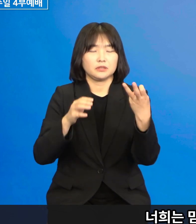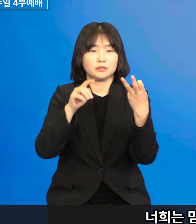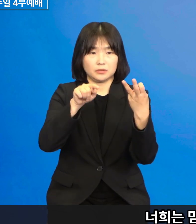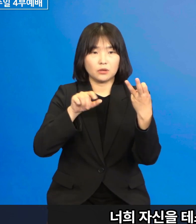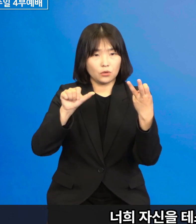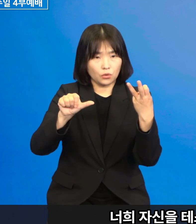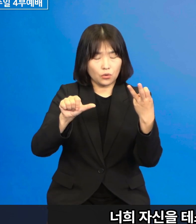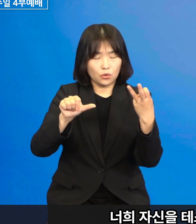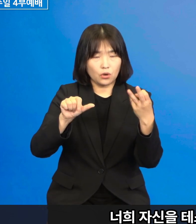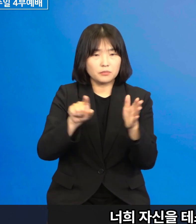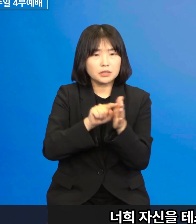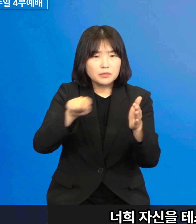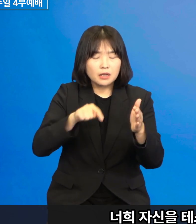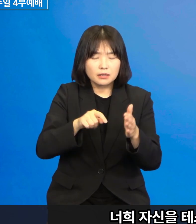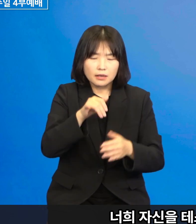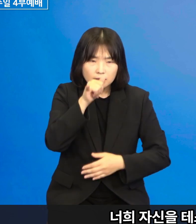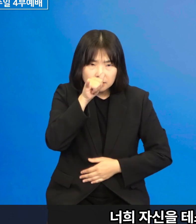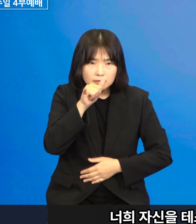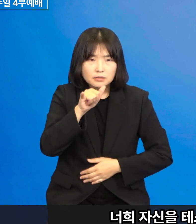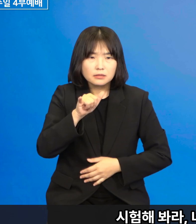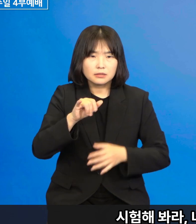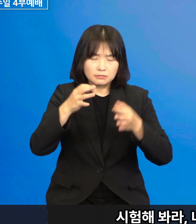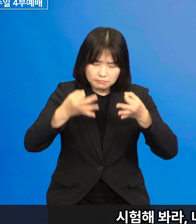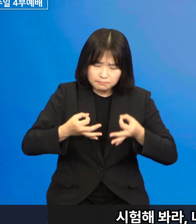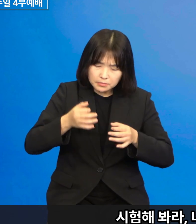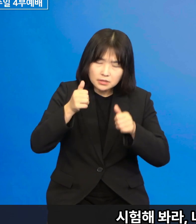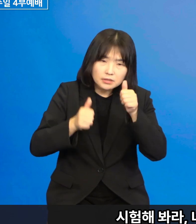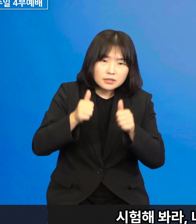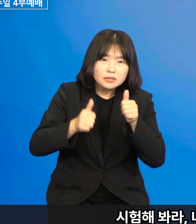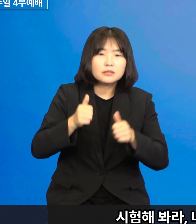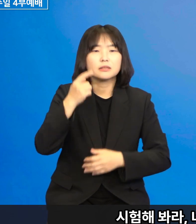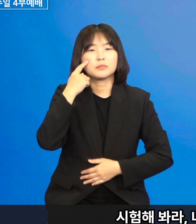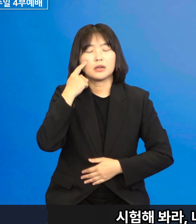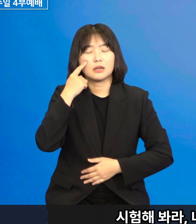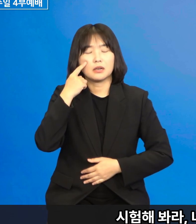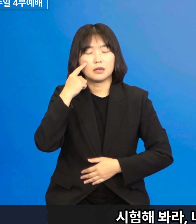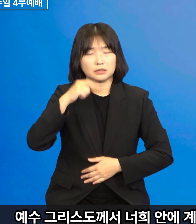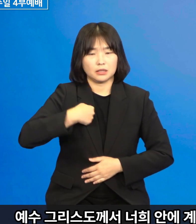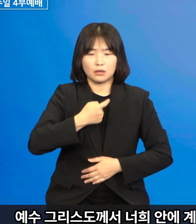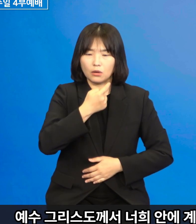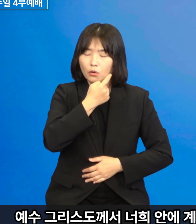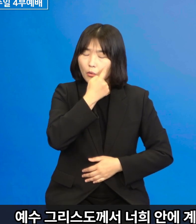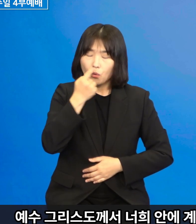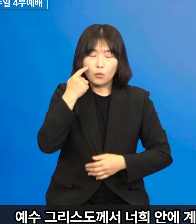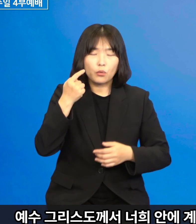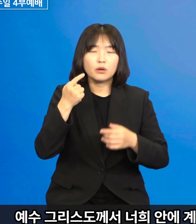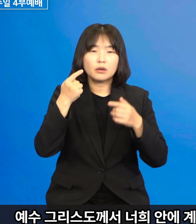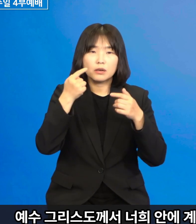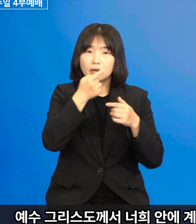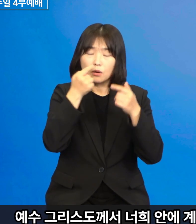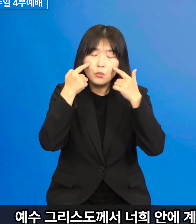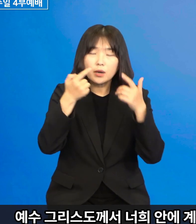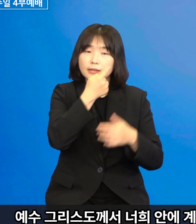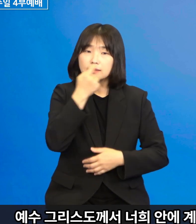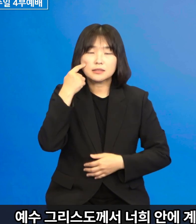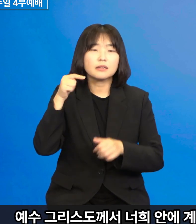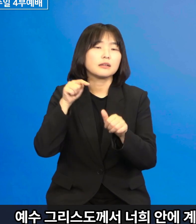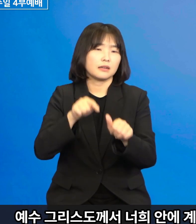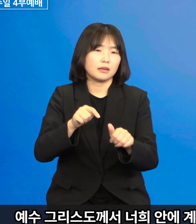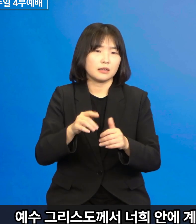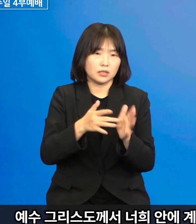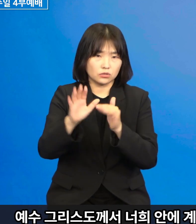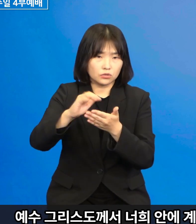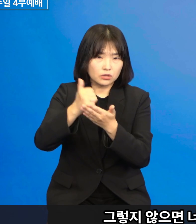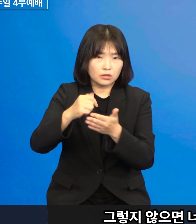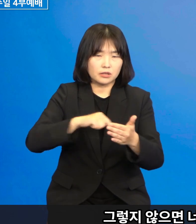믿음 안에 있는가? 너희 자신을 테스트해 보라는 거예요. 시험해 봐라. 너희 자신을 확증하라. 예수 그리스도께서 너희 안에 계신 줄을 너희가 스스로